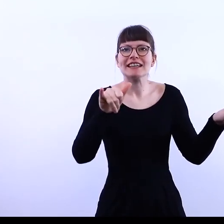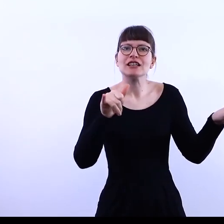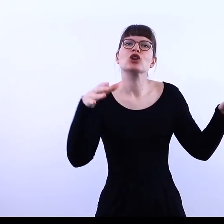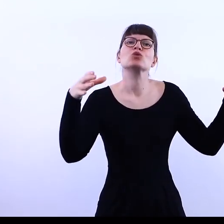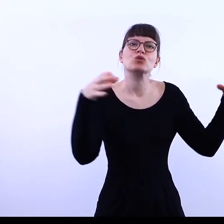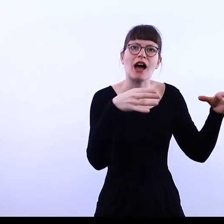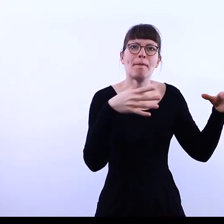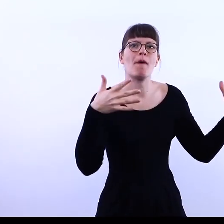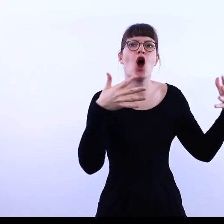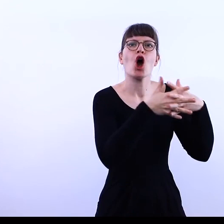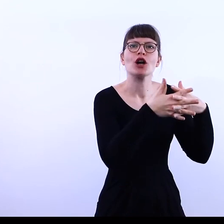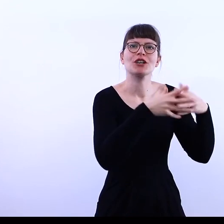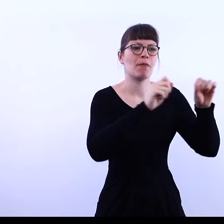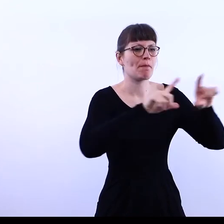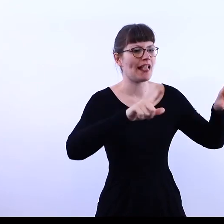analysiert